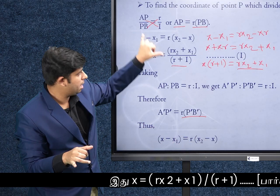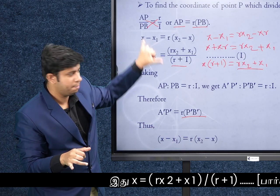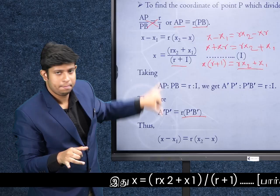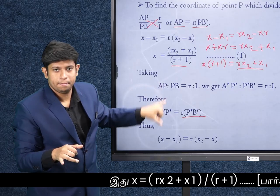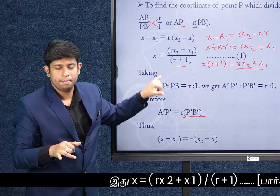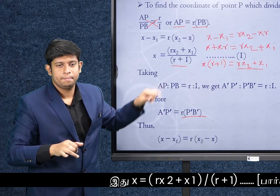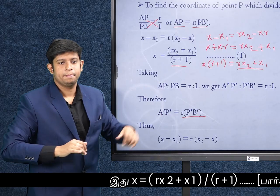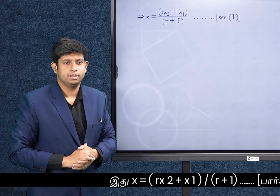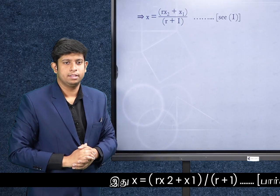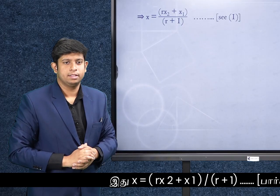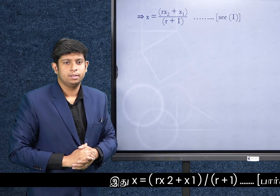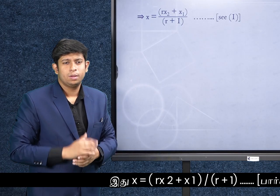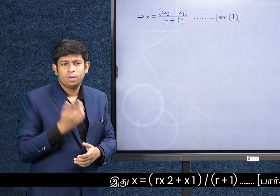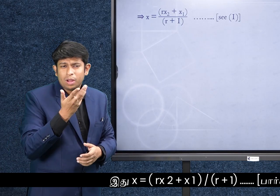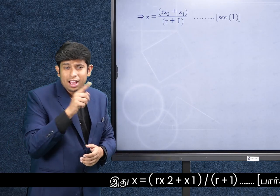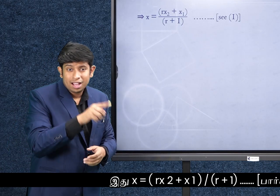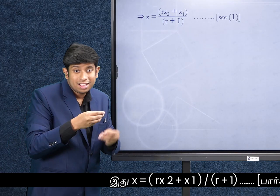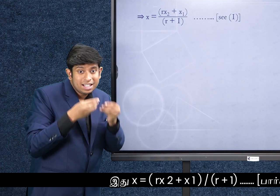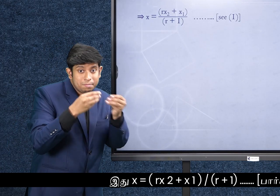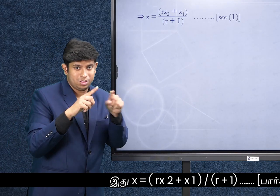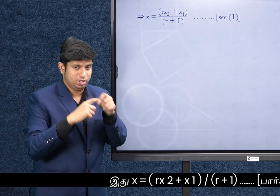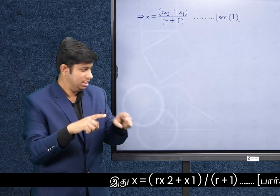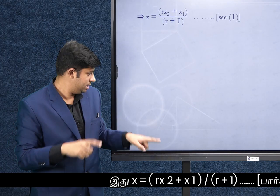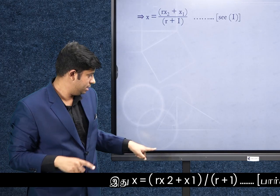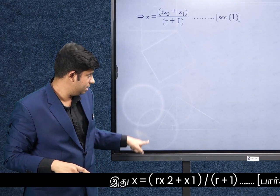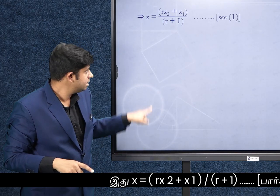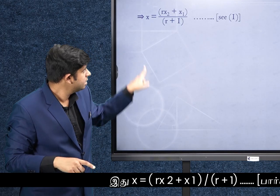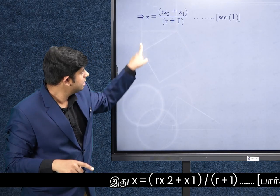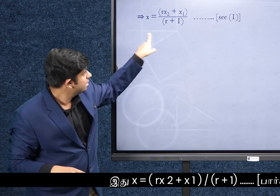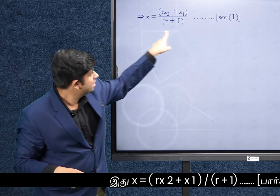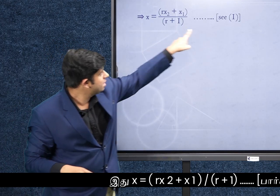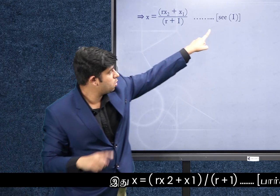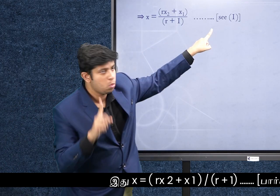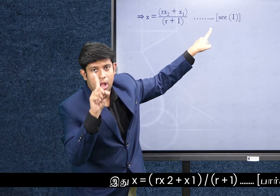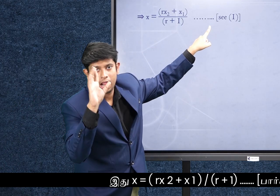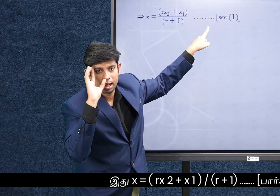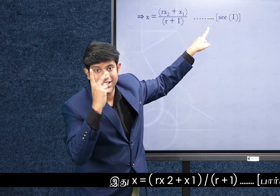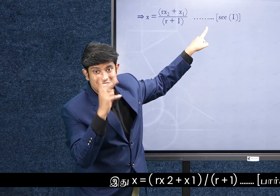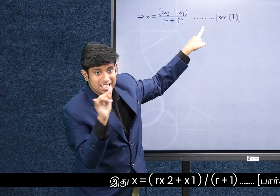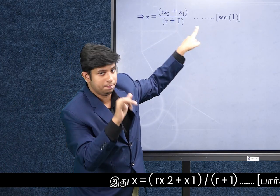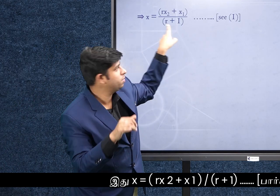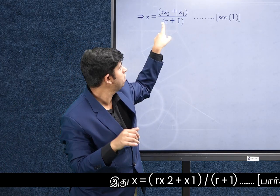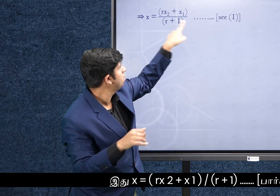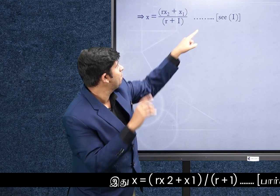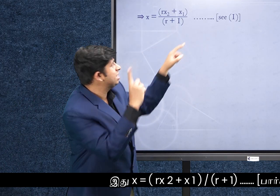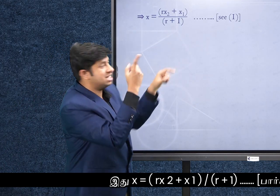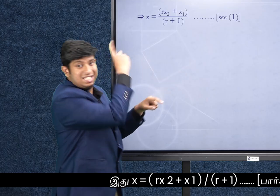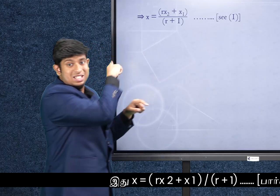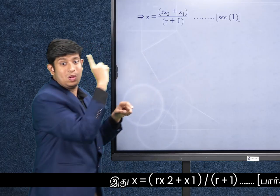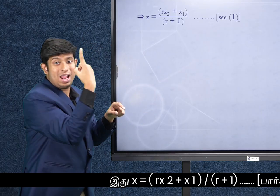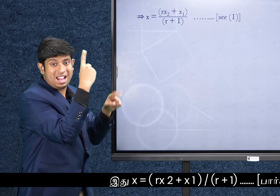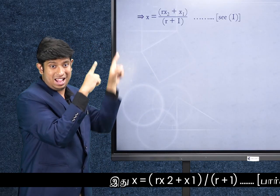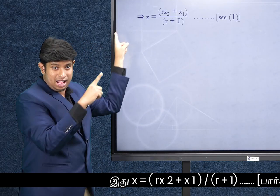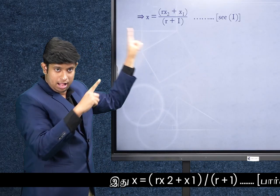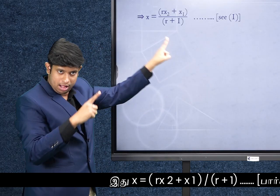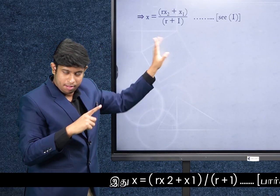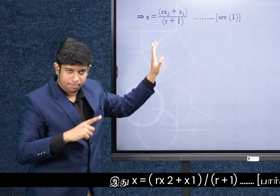1 கீழ்க்கோடு அடைப்புக்குறிக்குள் ஆர் கூட்டல் 1 தொடர் புள்ளிகள் பார்க்க அடைப்புக்குறிக்குள்